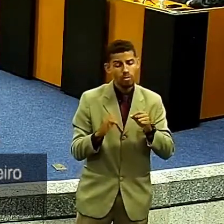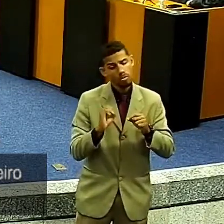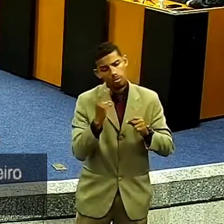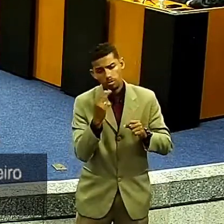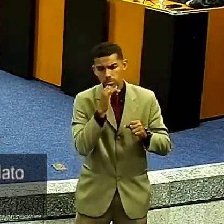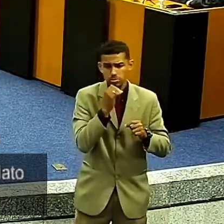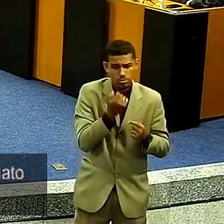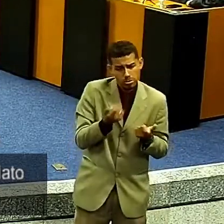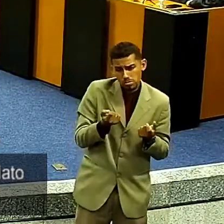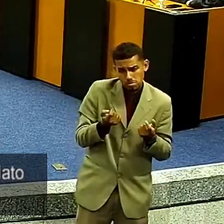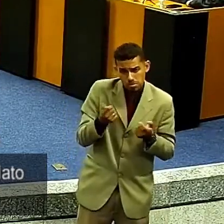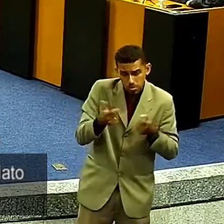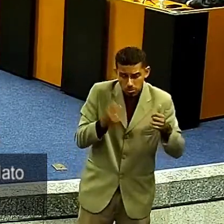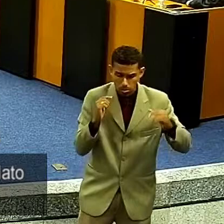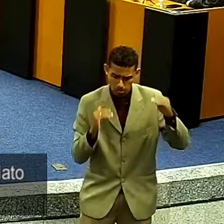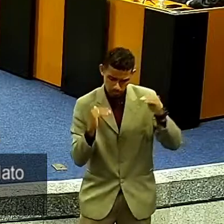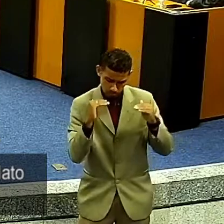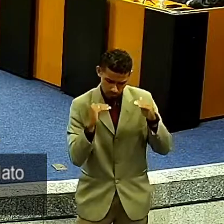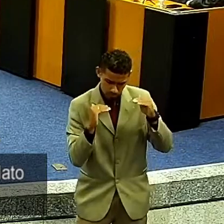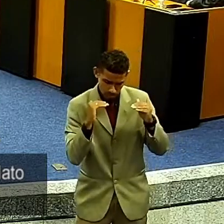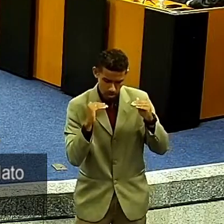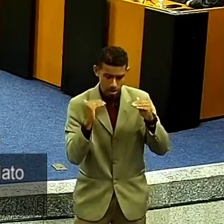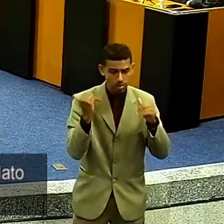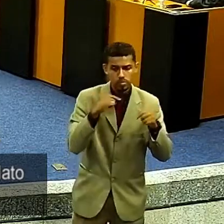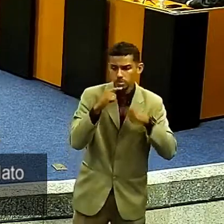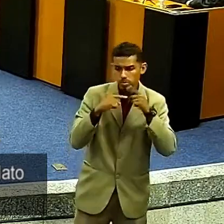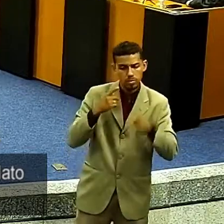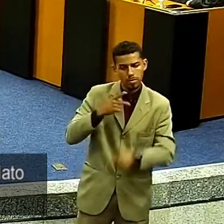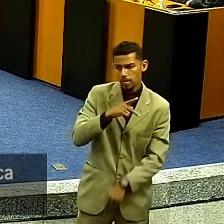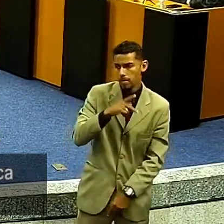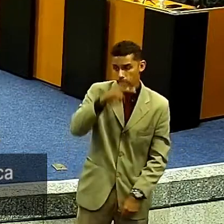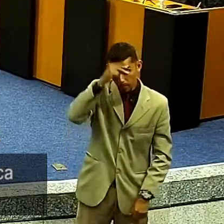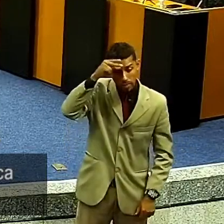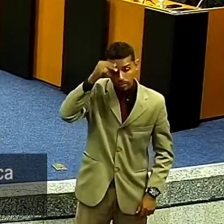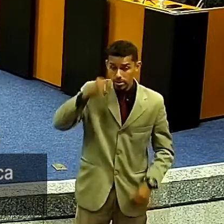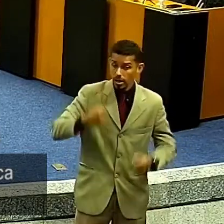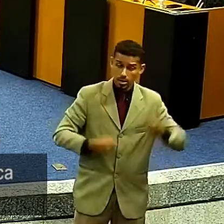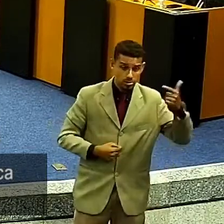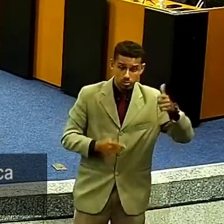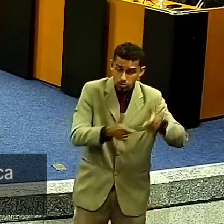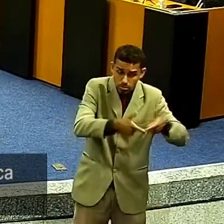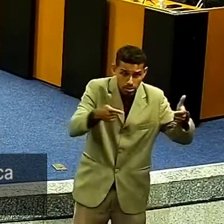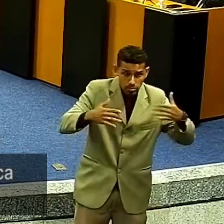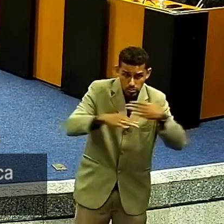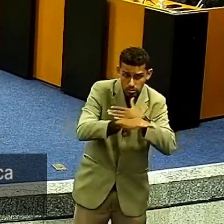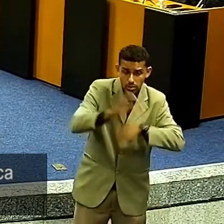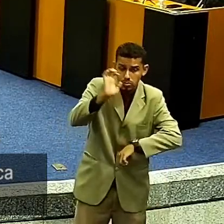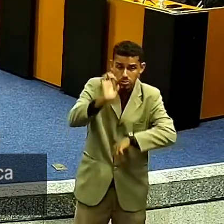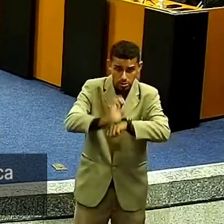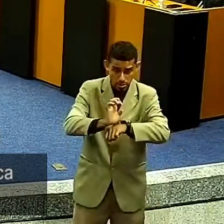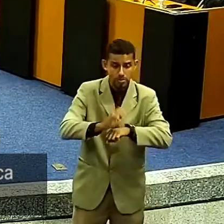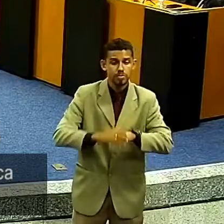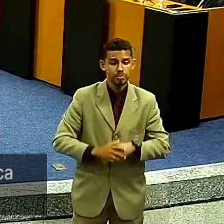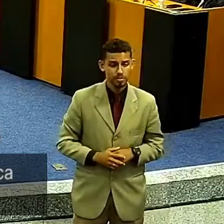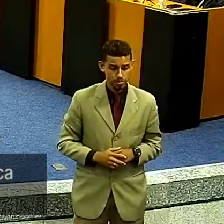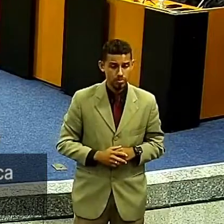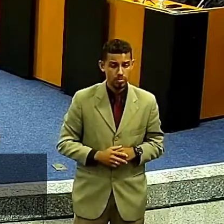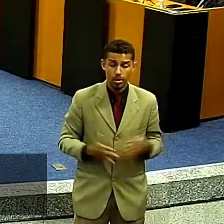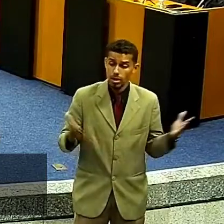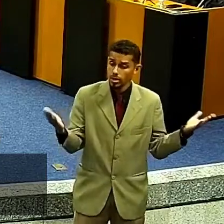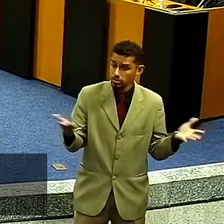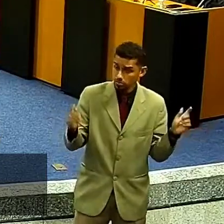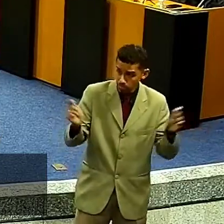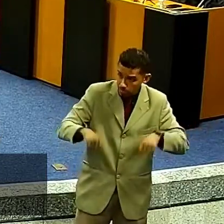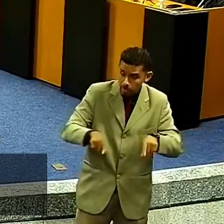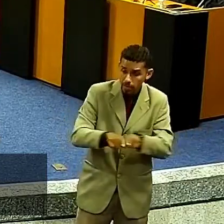de pouca expressividade possa se tornar prefeito da segunda maior cidade do estado e para isso hoje